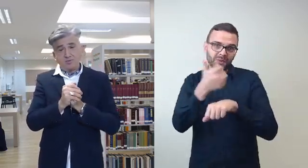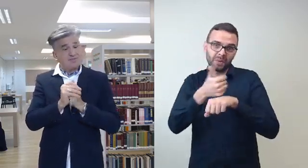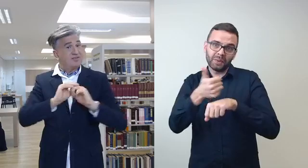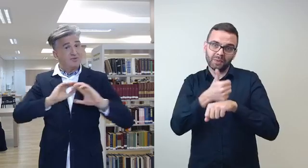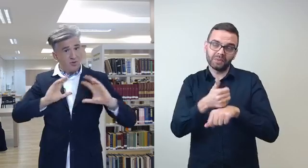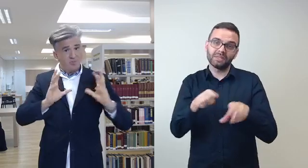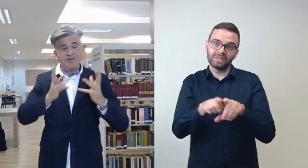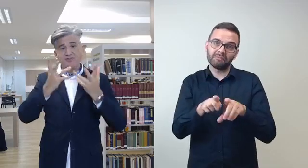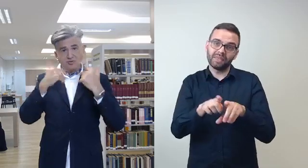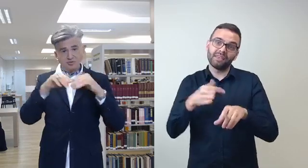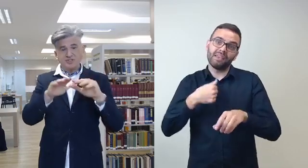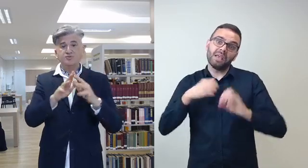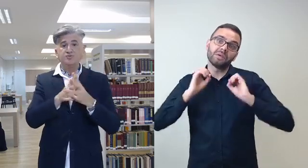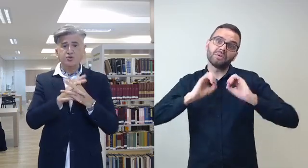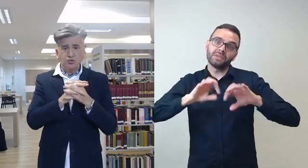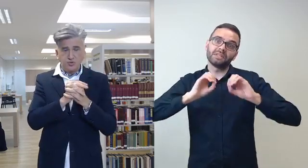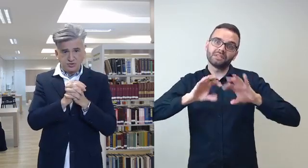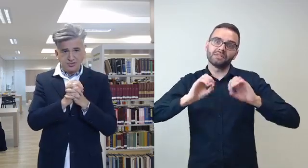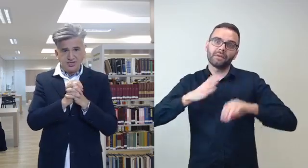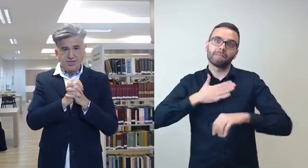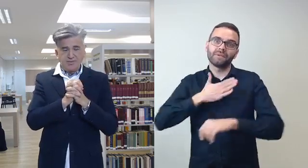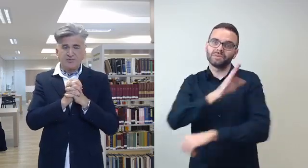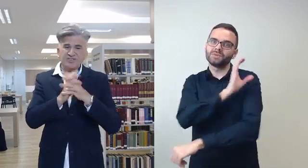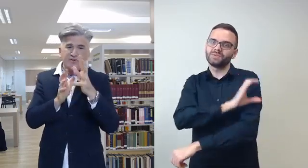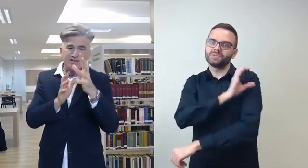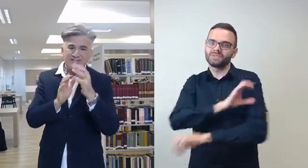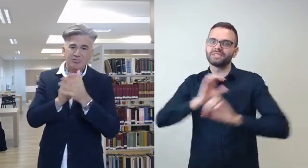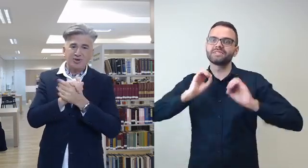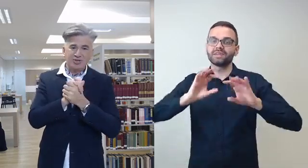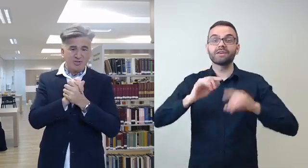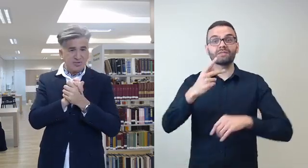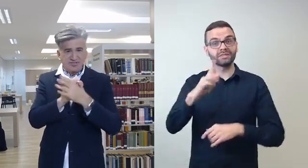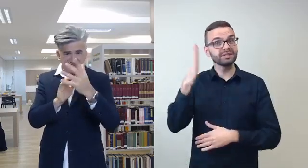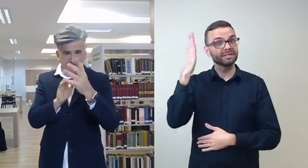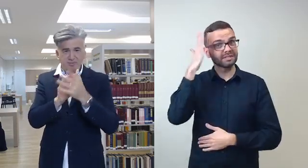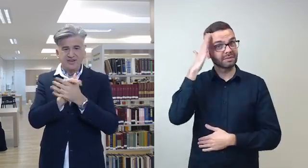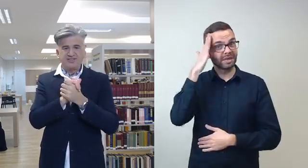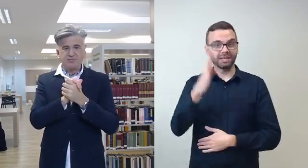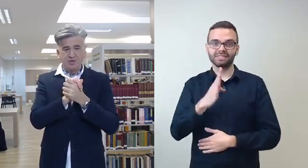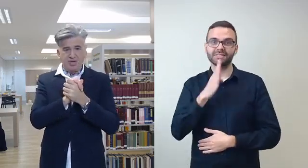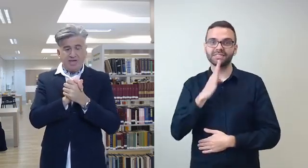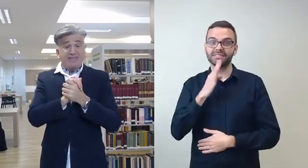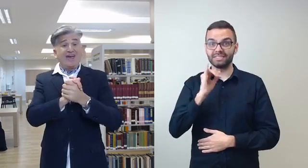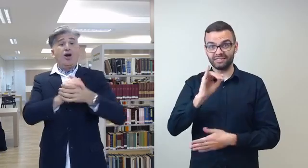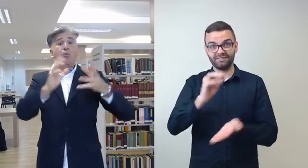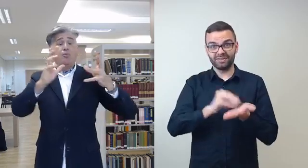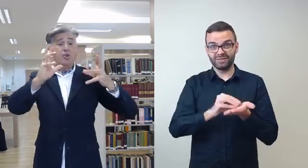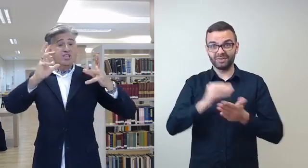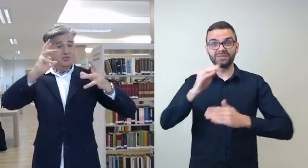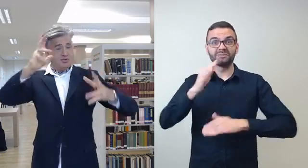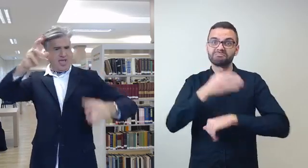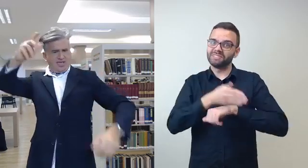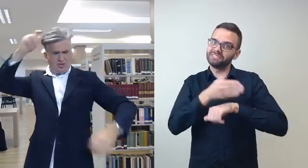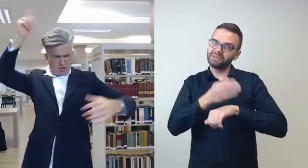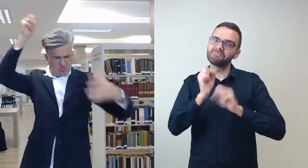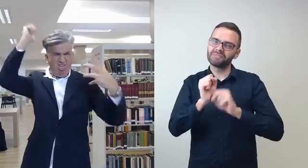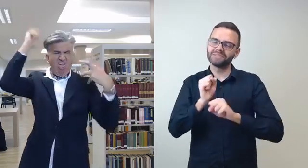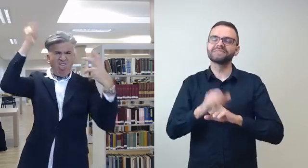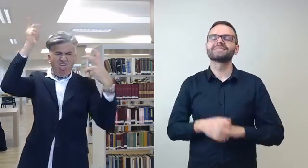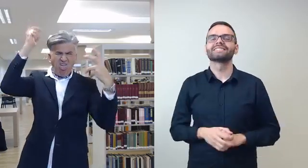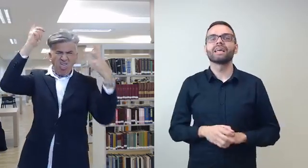estou passando o que eu passo muito nos meus cursos. Para você conhecer um pouquinho também, se você não participou. Está lá o político, né? Que é